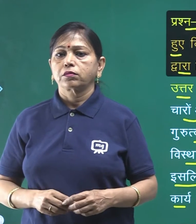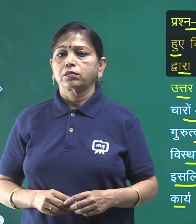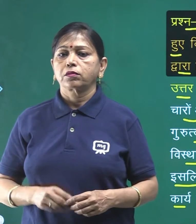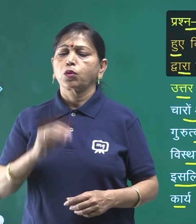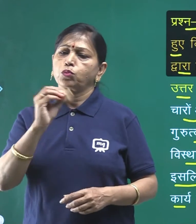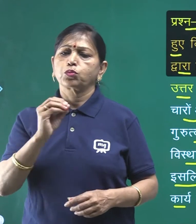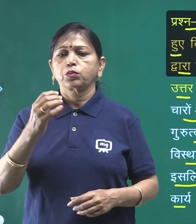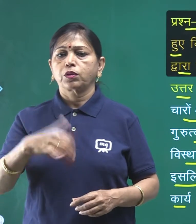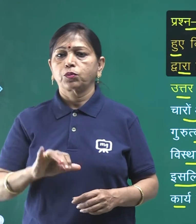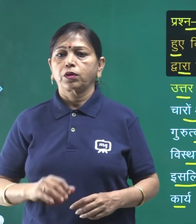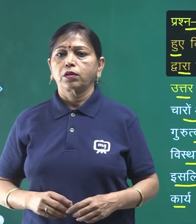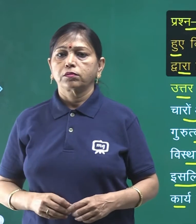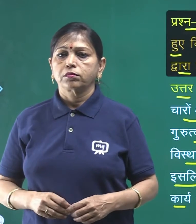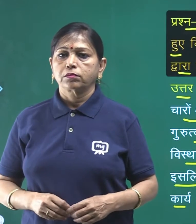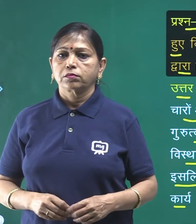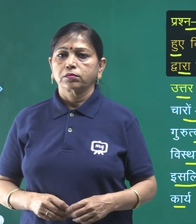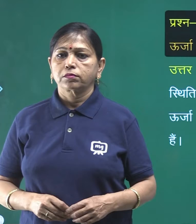शून्य होगा।